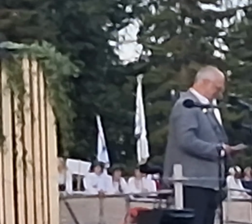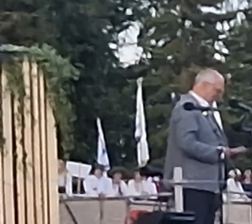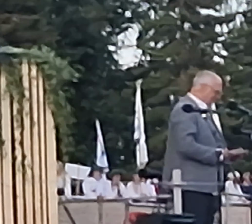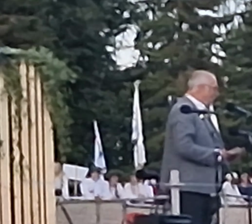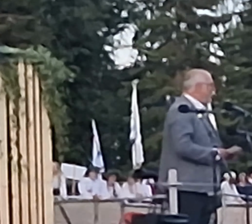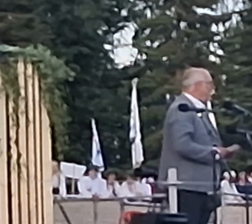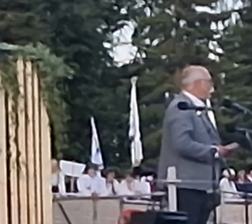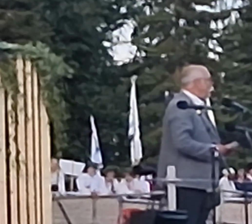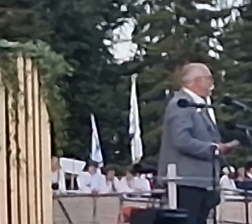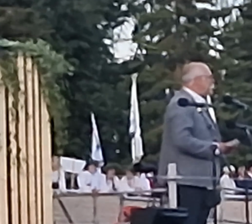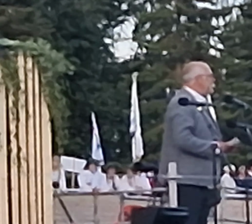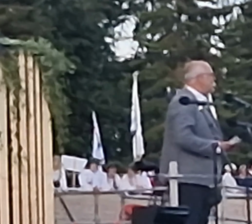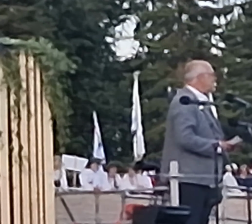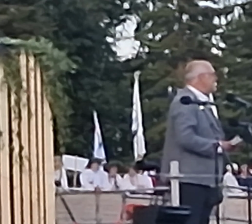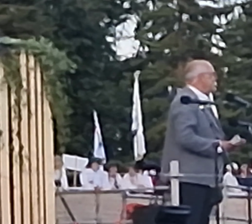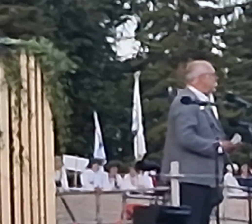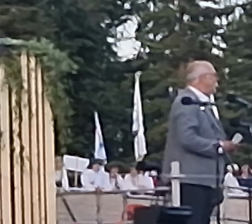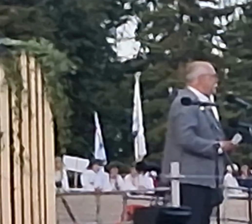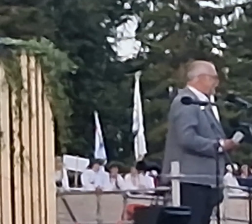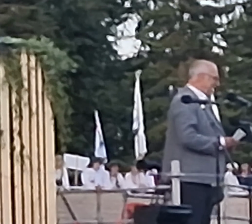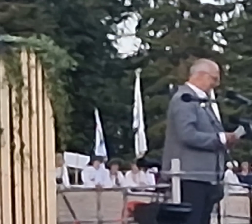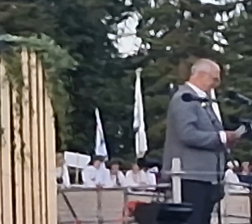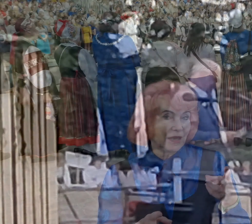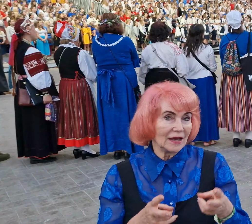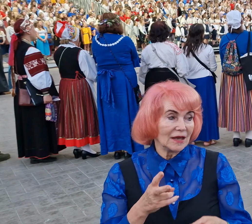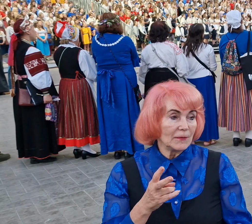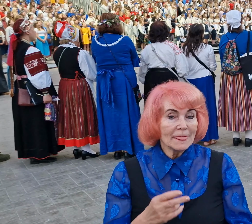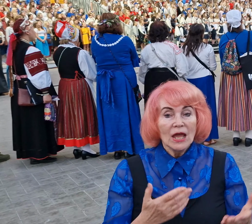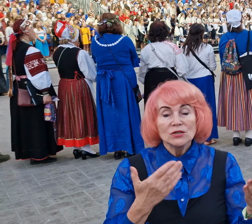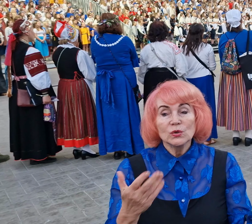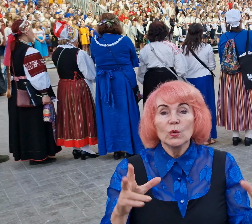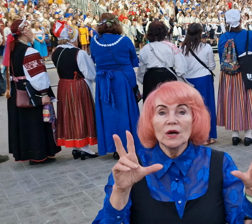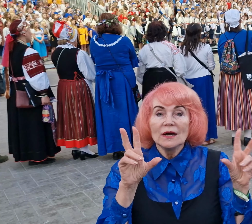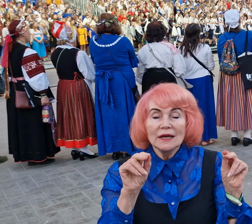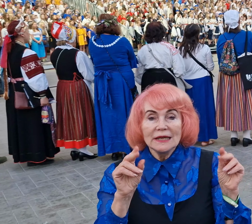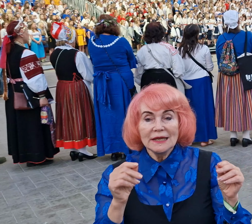küsimus. Olla rõõmus ja õnnelik.